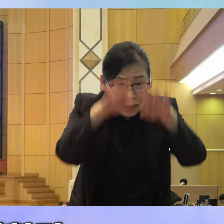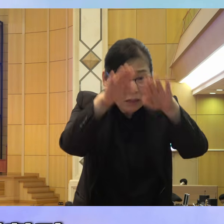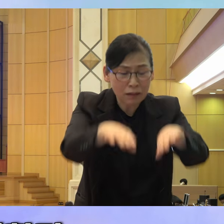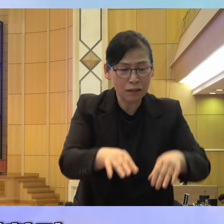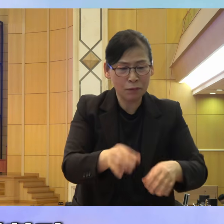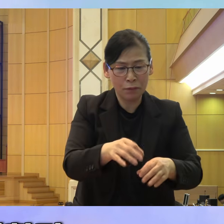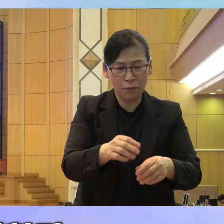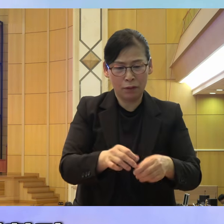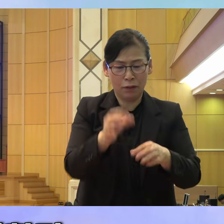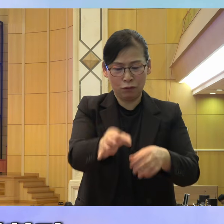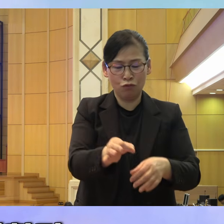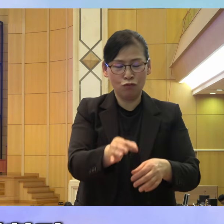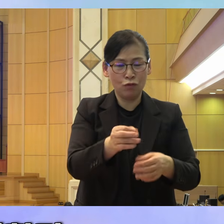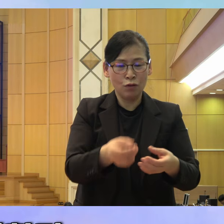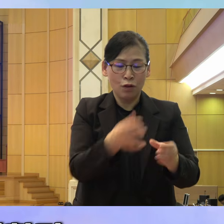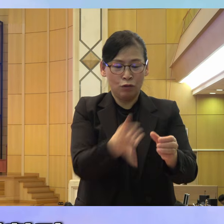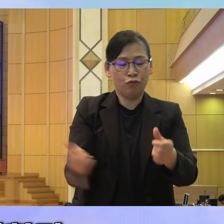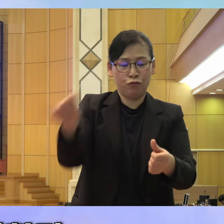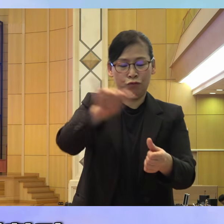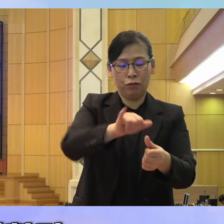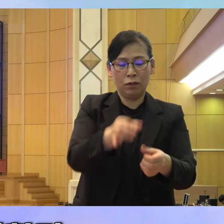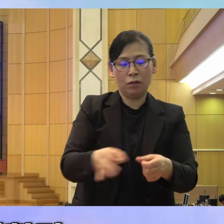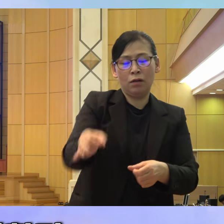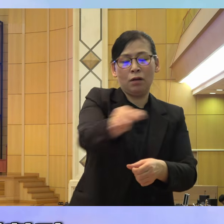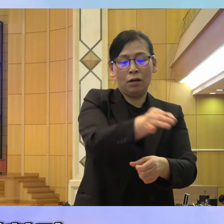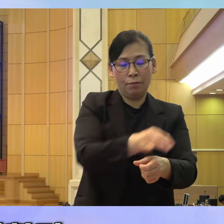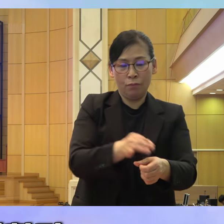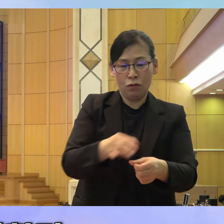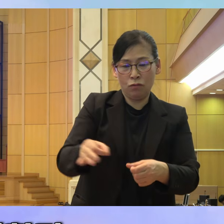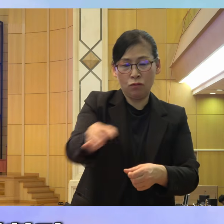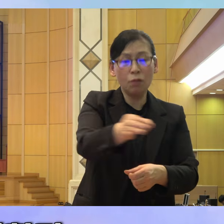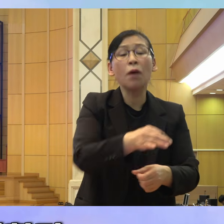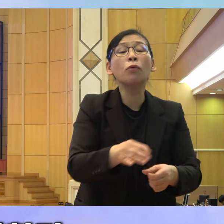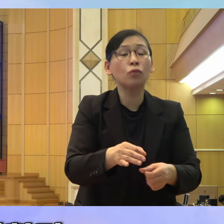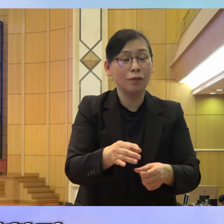많은데 그냥 따라가지고 몇 번 돌려가지고 갖다 놓고